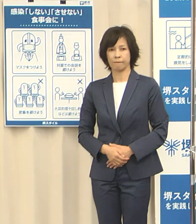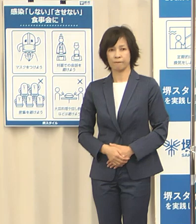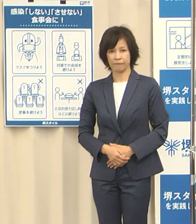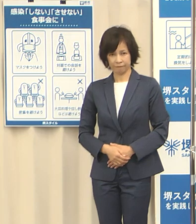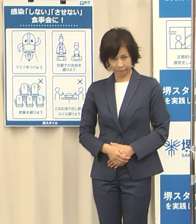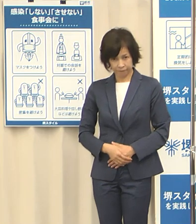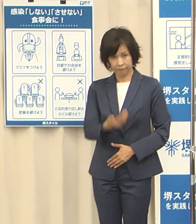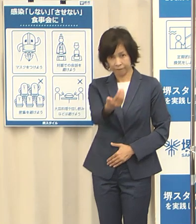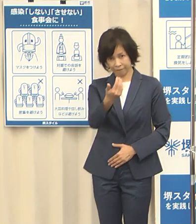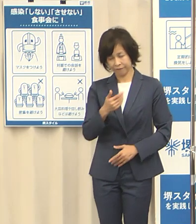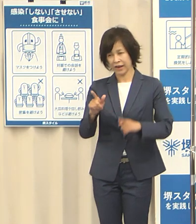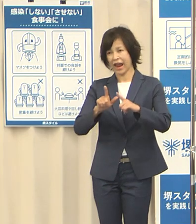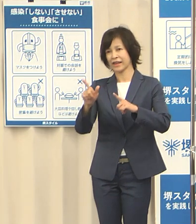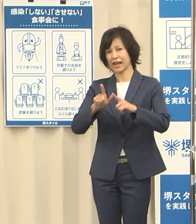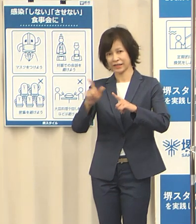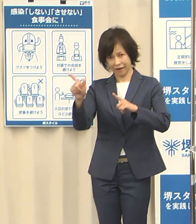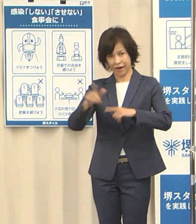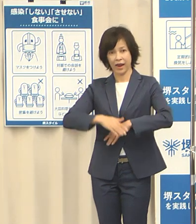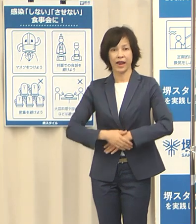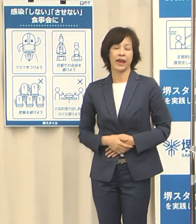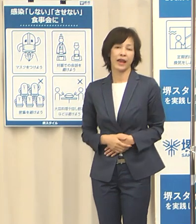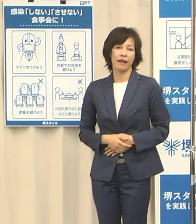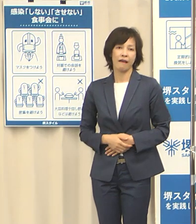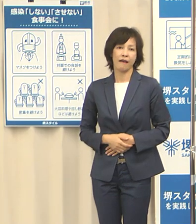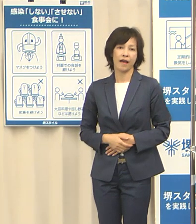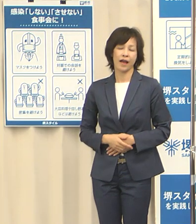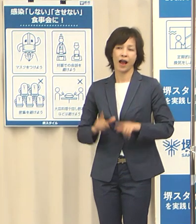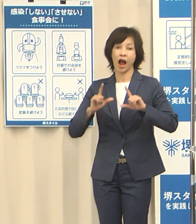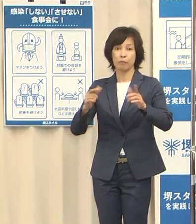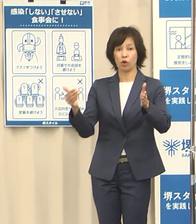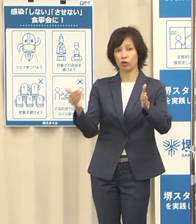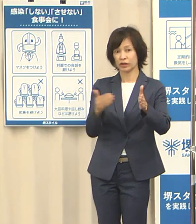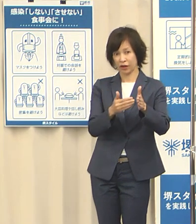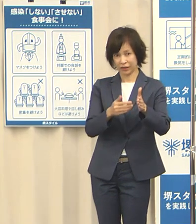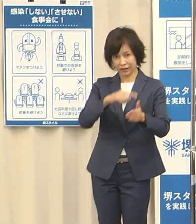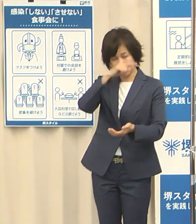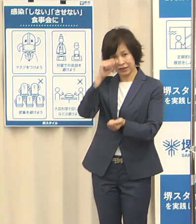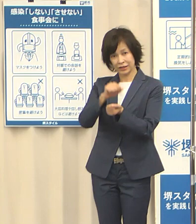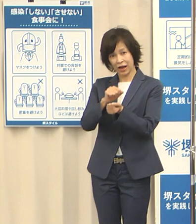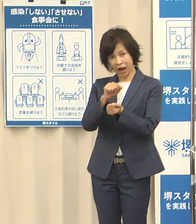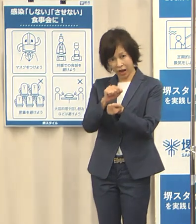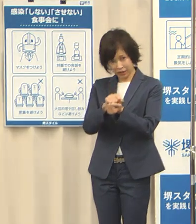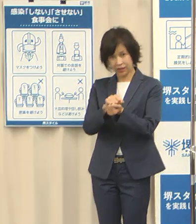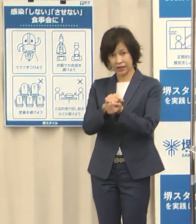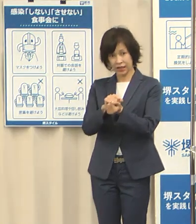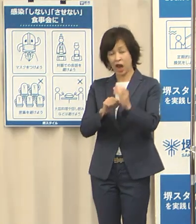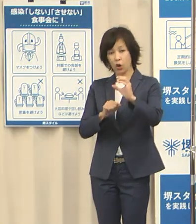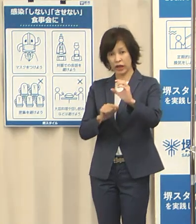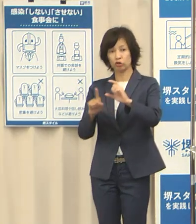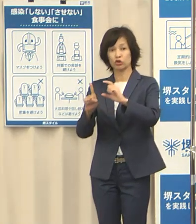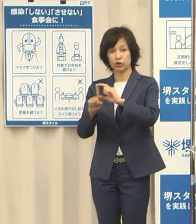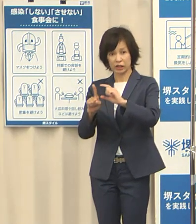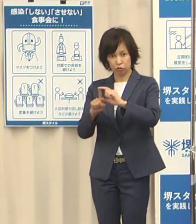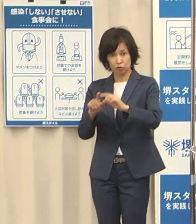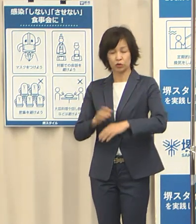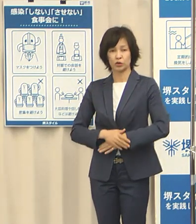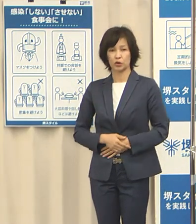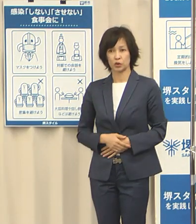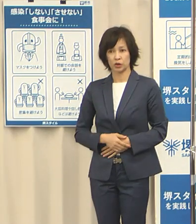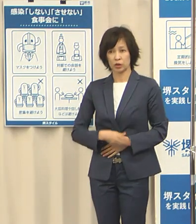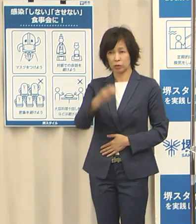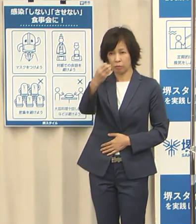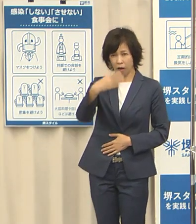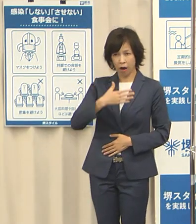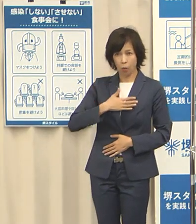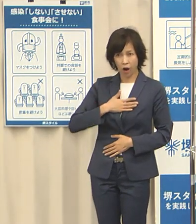NHK の鶴本です。発表の最後におっしゃった酒井コネクティッドデスクについては、はい、おっしゃること分かる